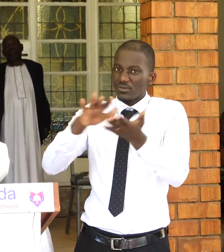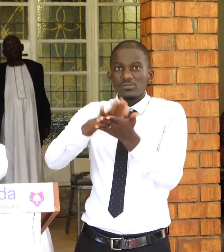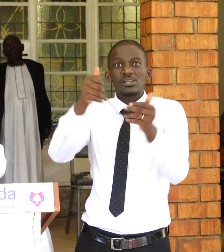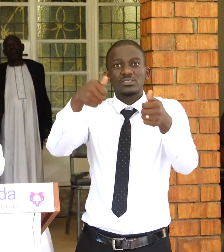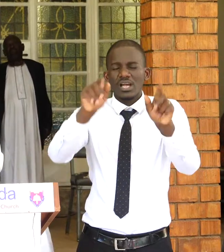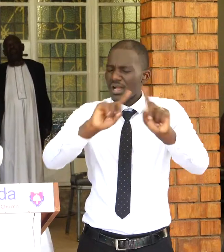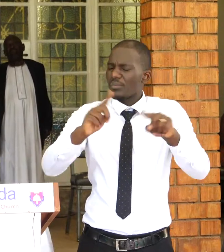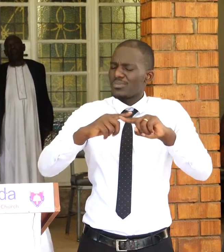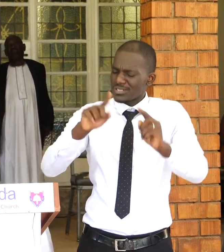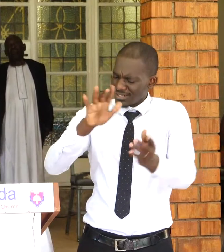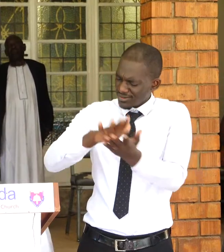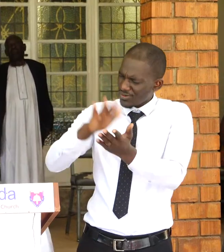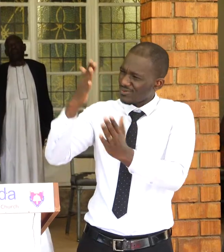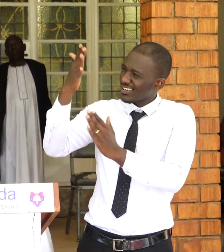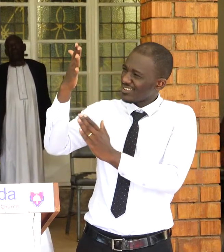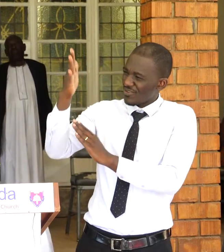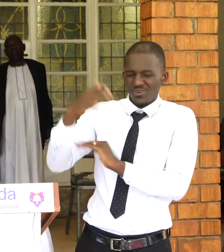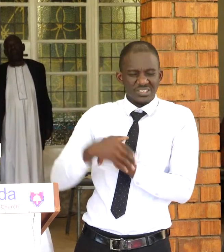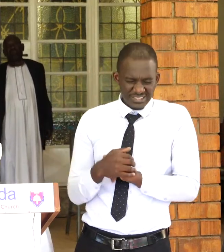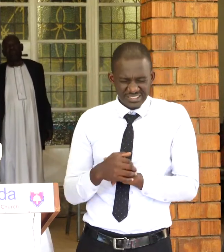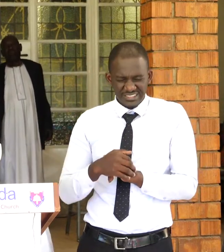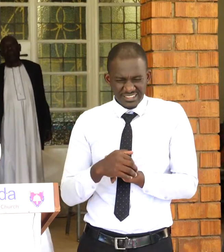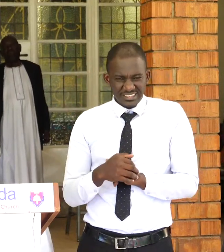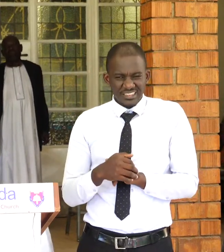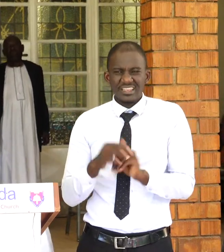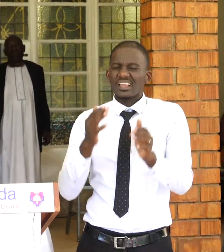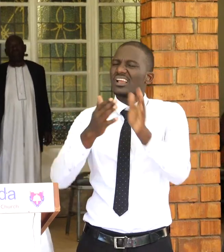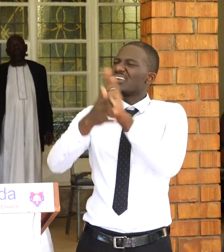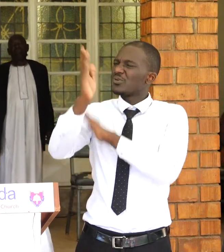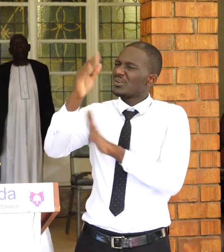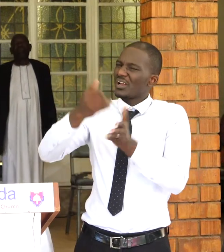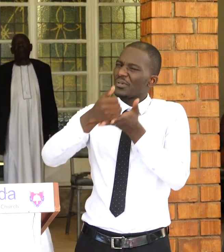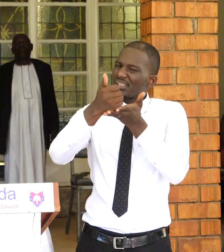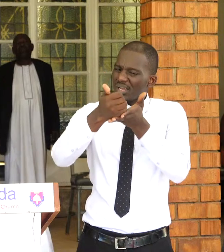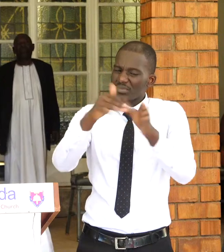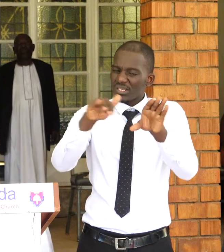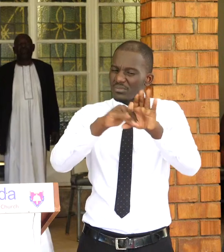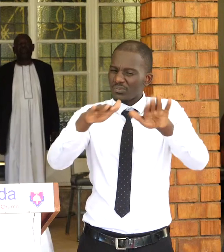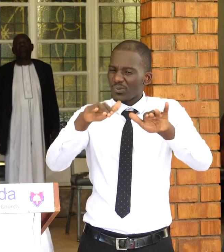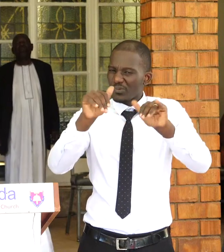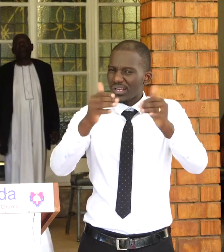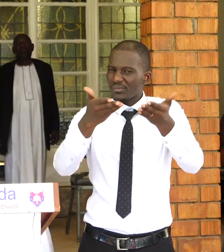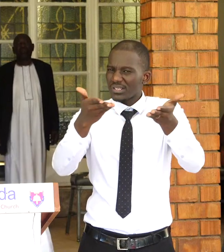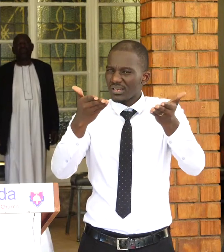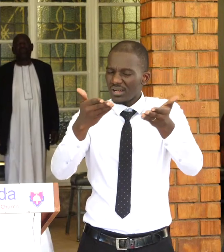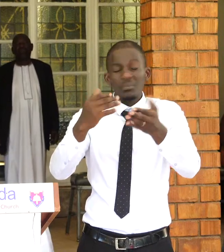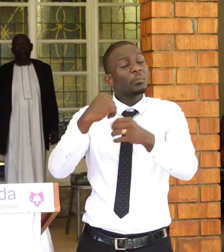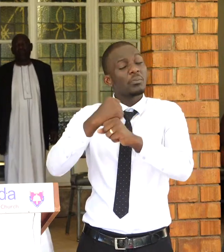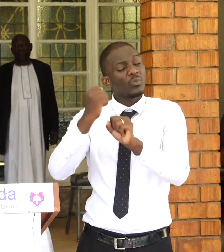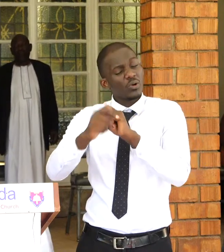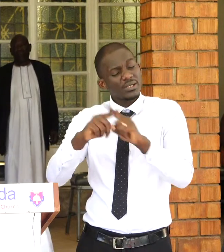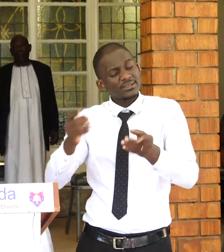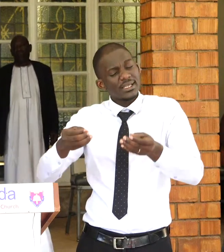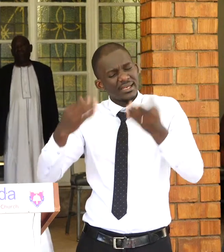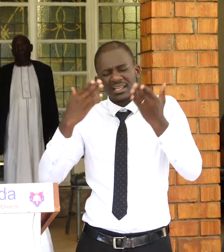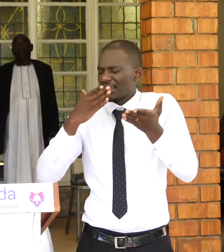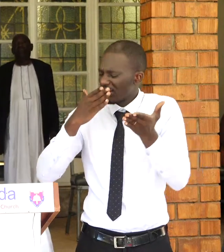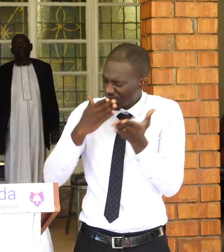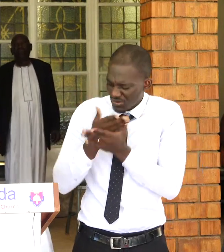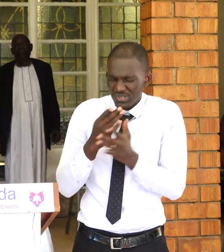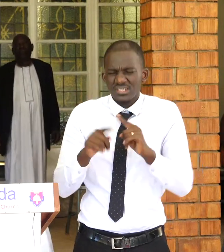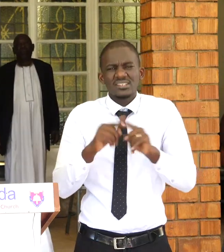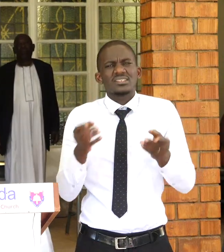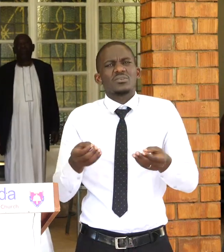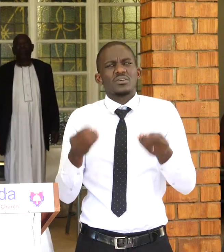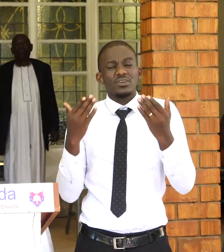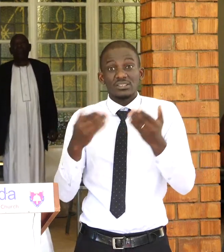Katonda wo. Katonda abayambe bammemba ba paramenti ebegwanga lino Uganda, mumukolere saddaaka ey'amazima nga